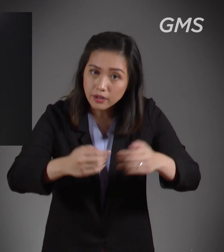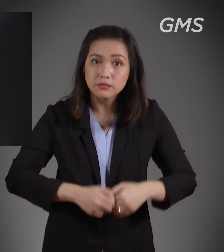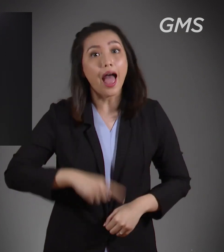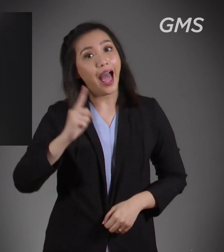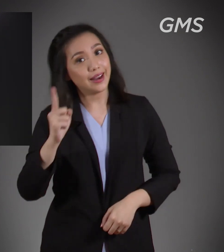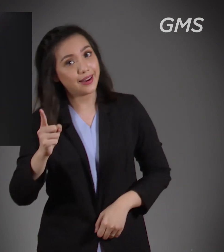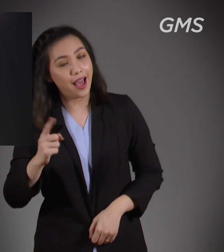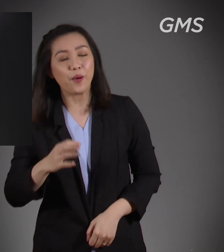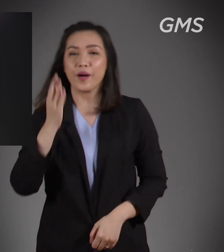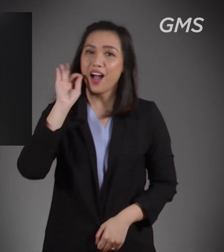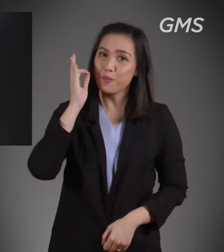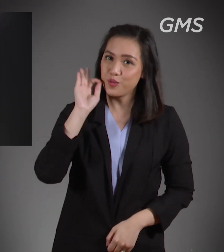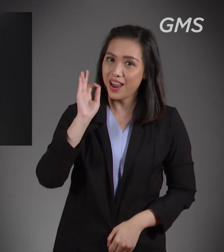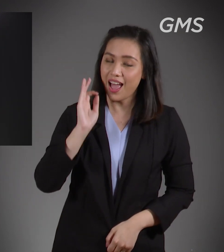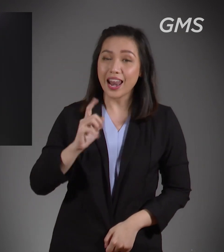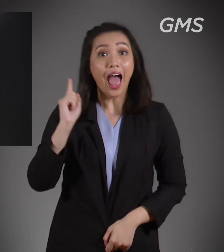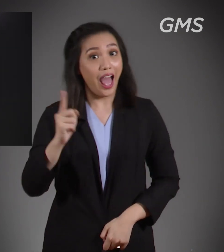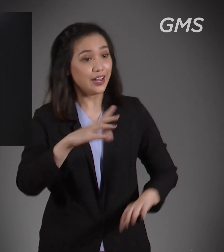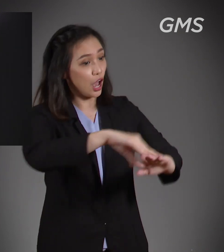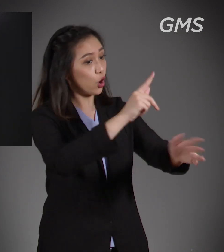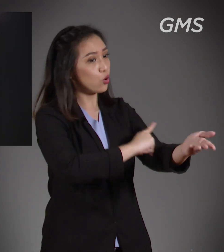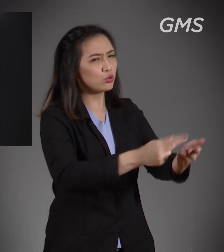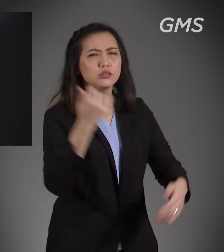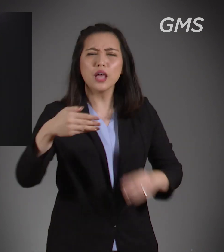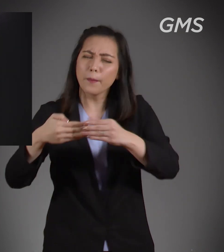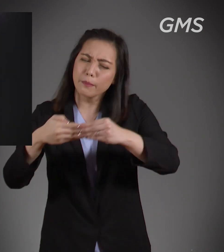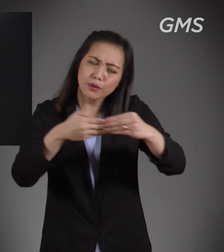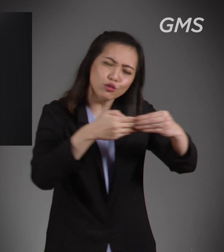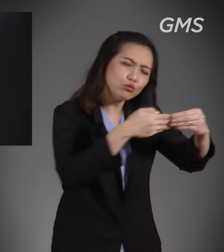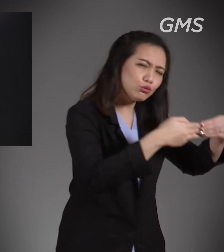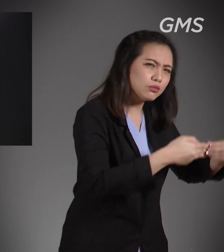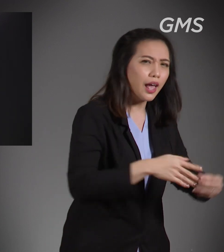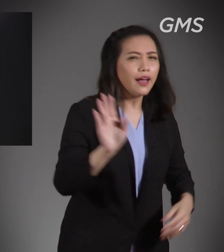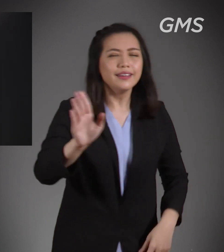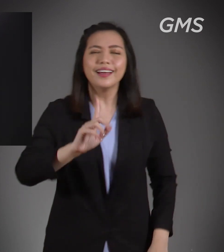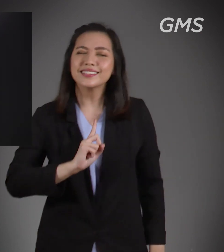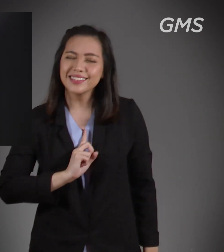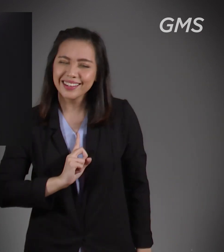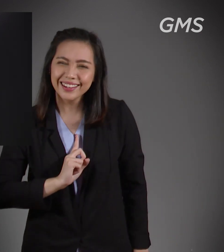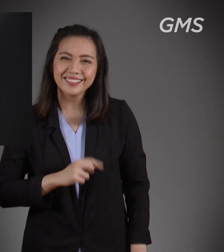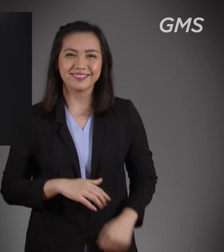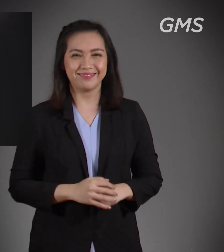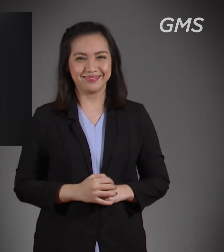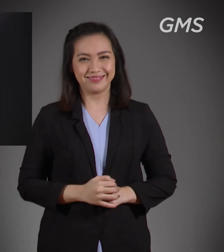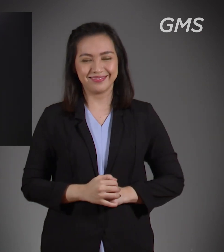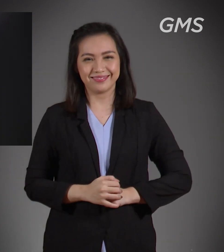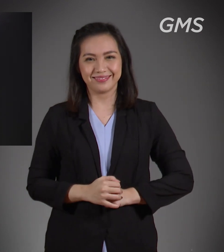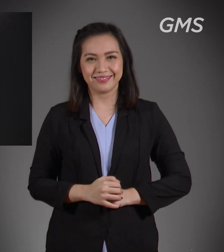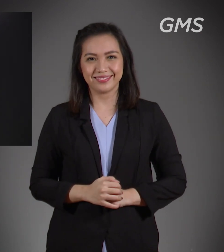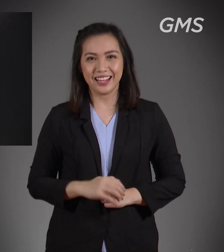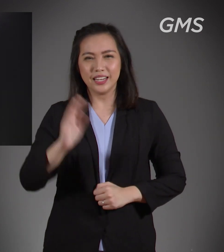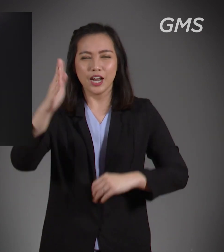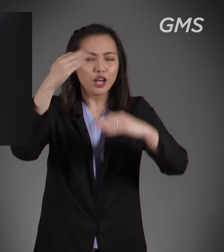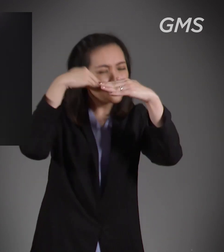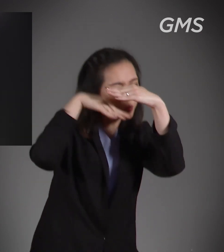yang membantu menolong kita di dalam kita. Tuhan gak pernah membiarkan kita itu yatim piatu. Gak pernah Tuhan suruh kita dari sini ke situ, lalu sembunyikan